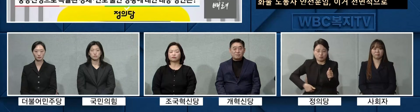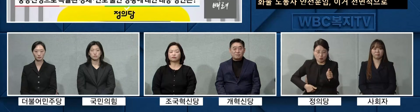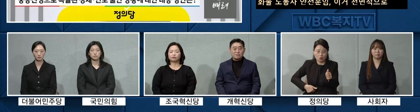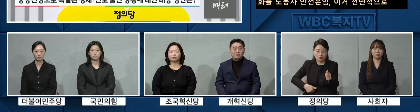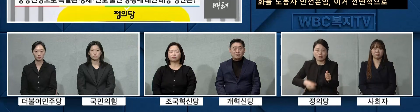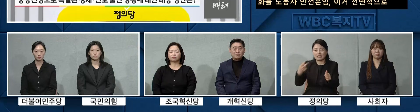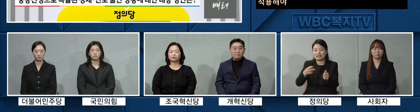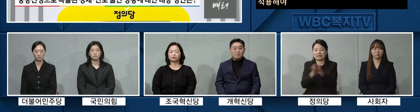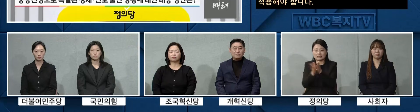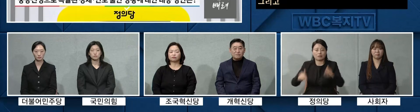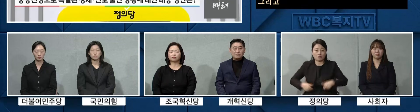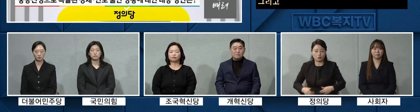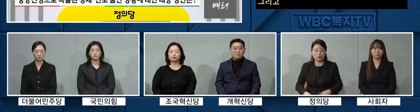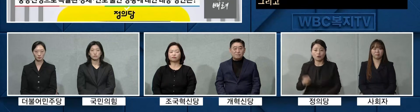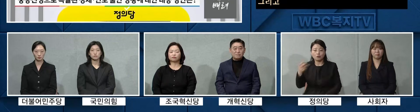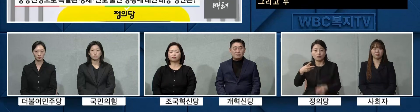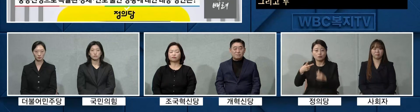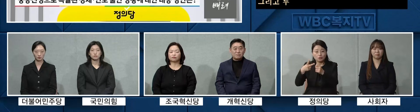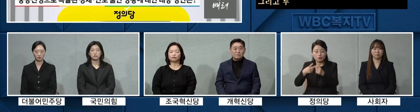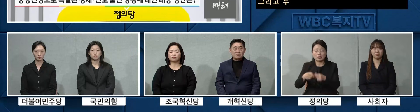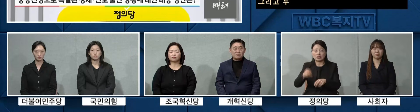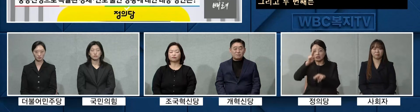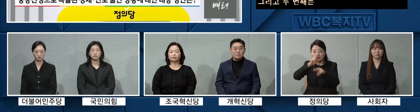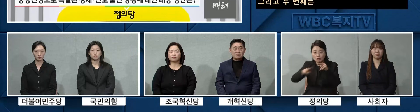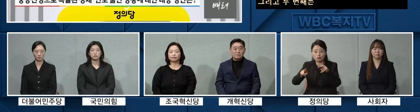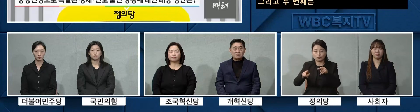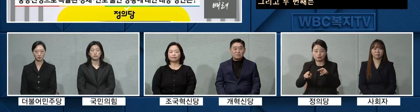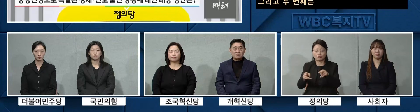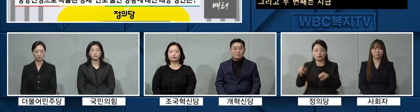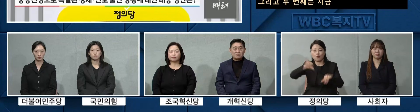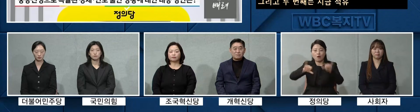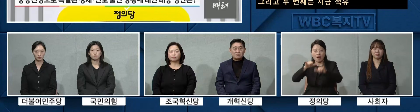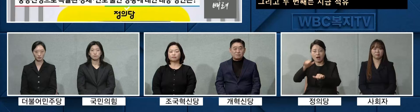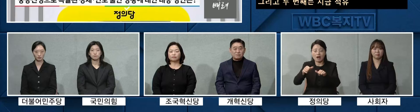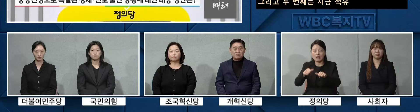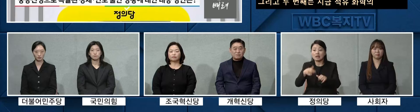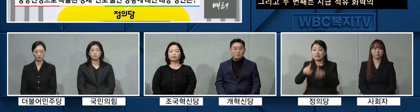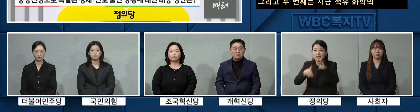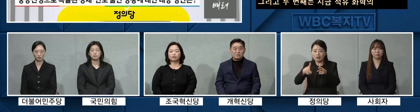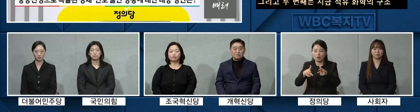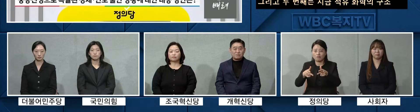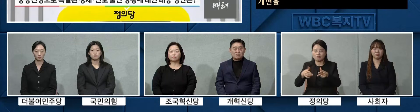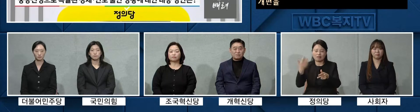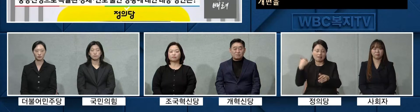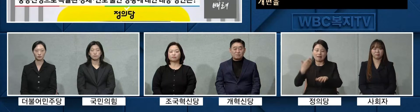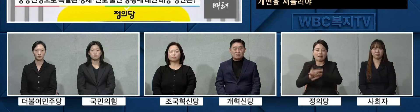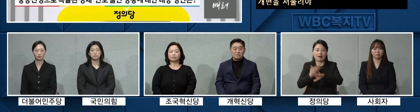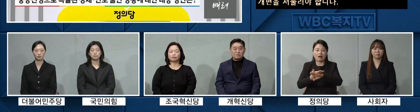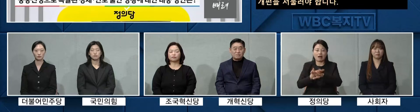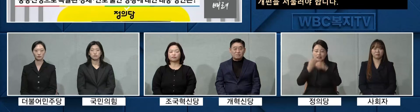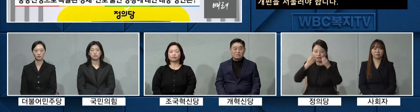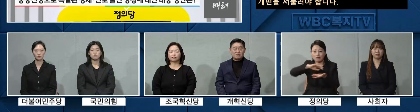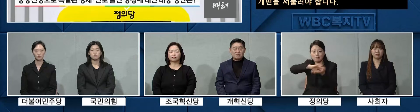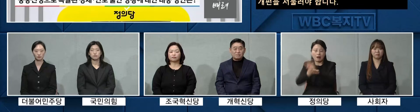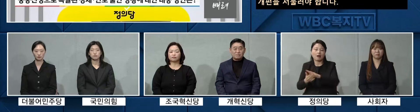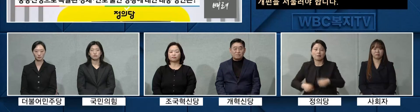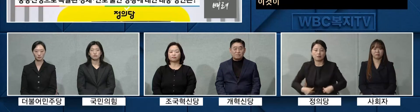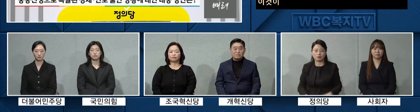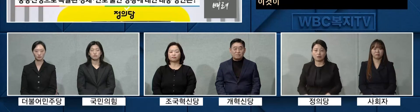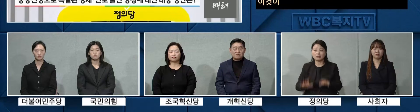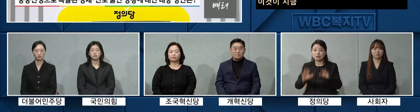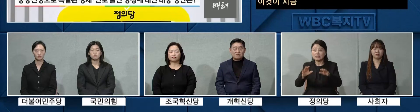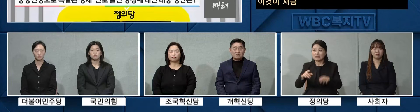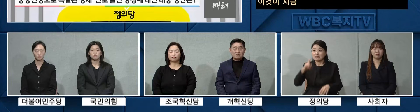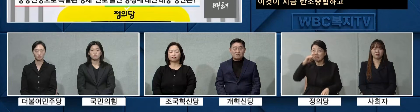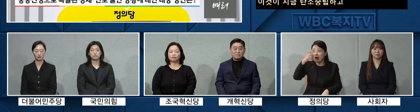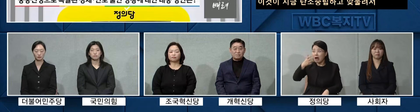두 번째는 지금 석유화학의 구조 개편을 서둘러야 됩니다. 이것이 지금 탄소 중립하고 맞물려 가지고 정말 위기